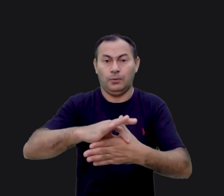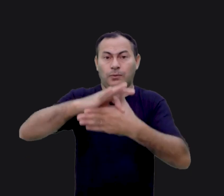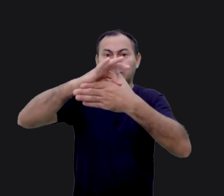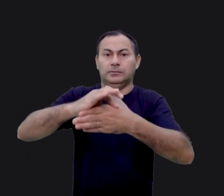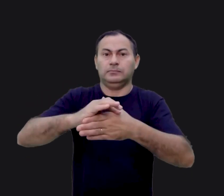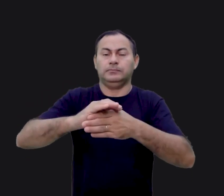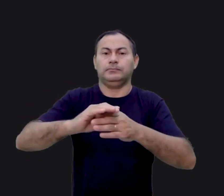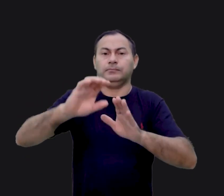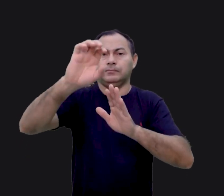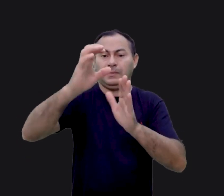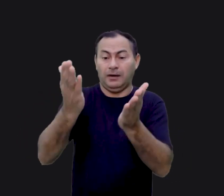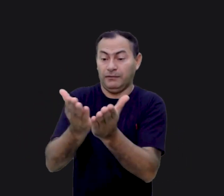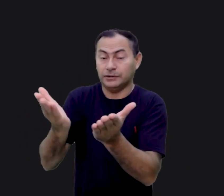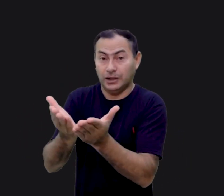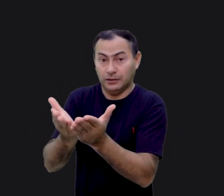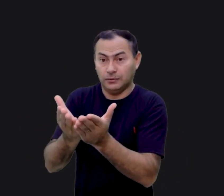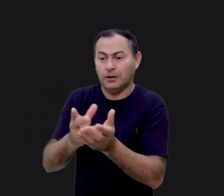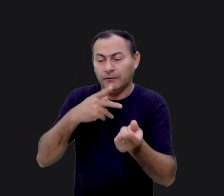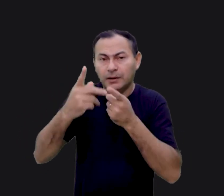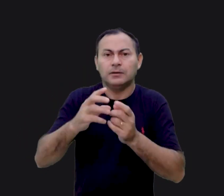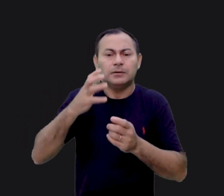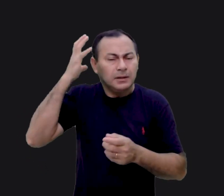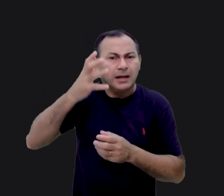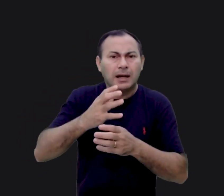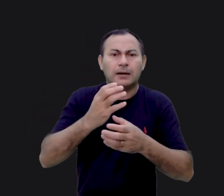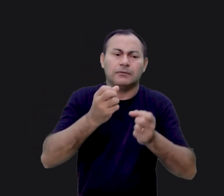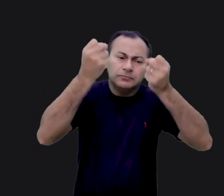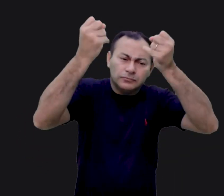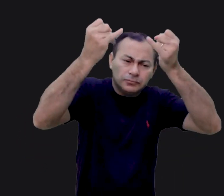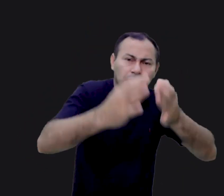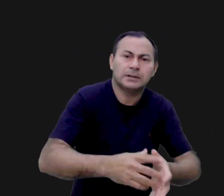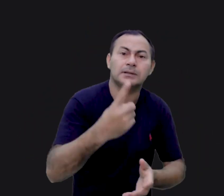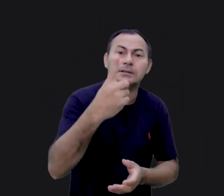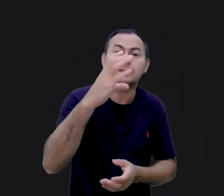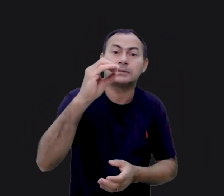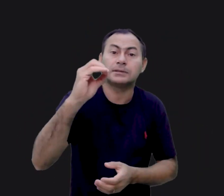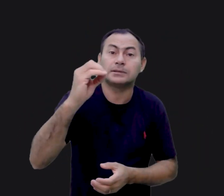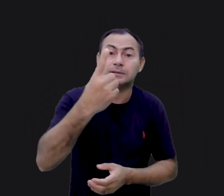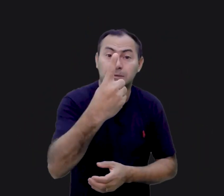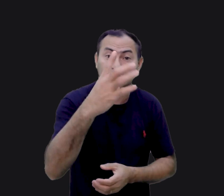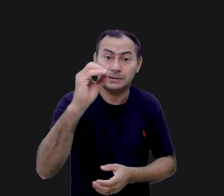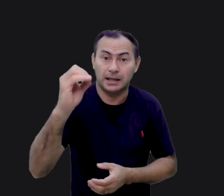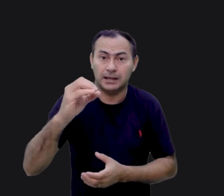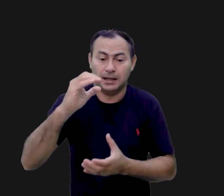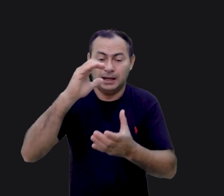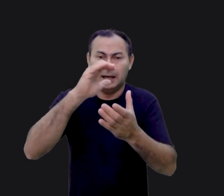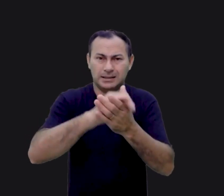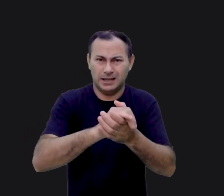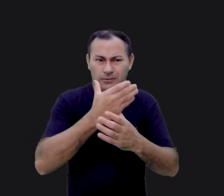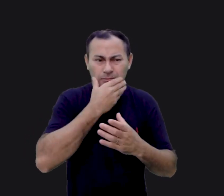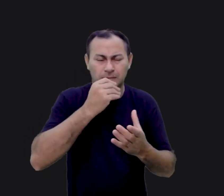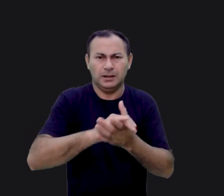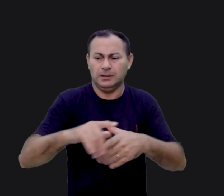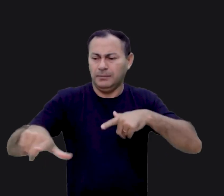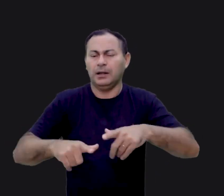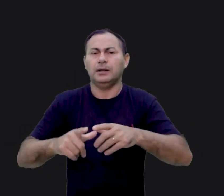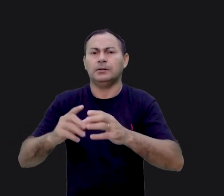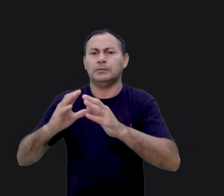o líder evangélico Charles foi falar para sem casais que trabalham com ele no ministério em prisões durante